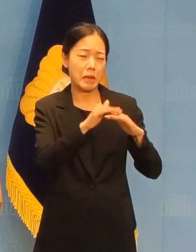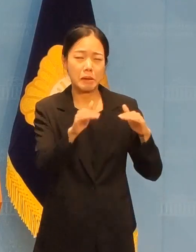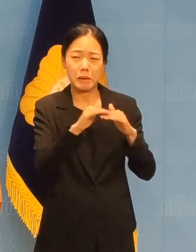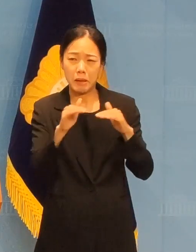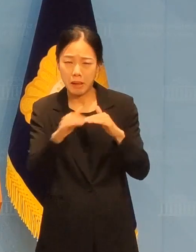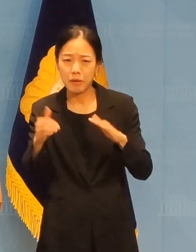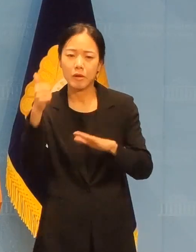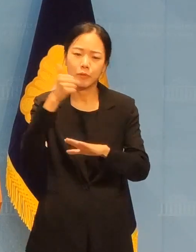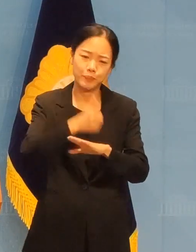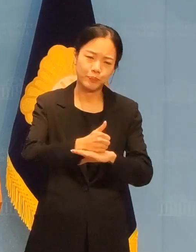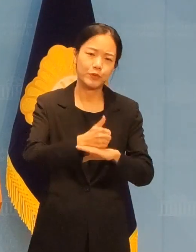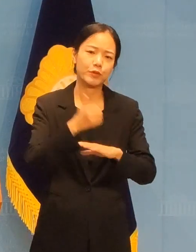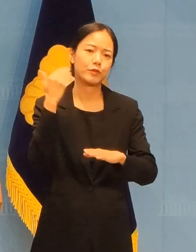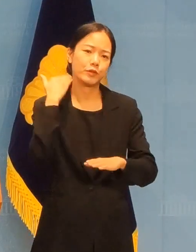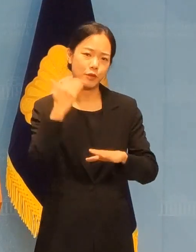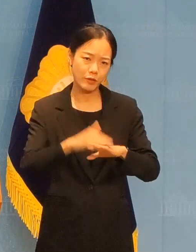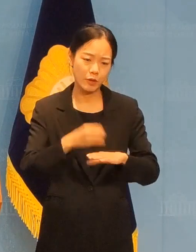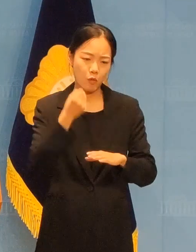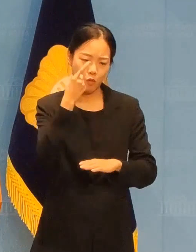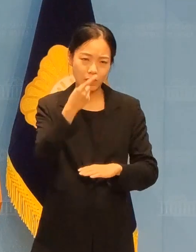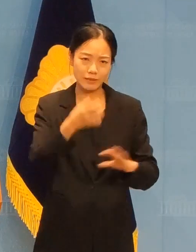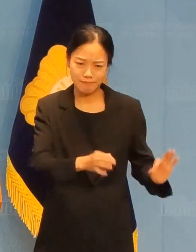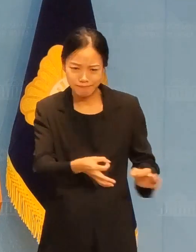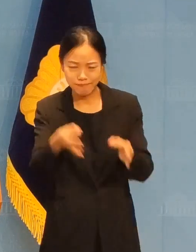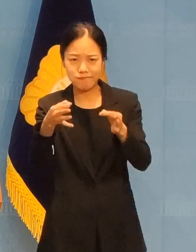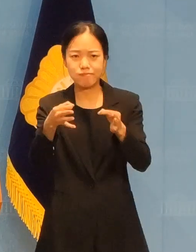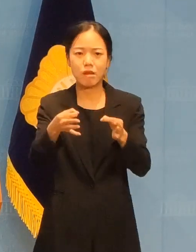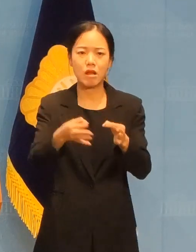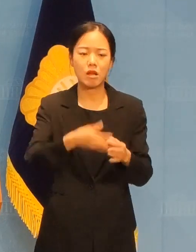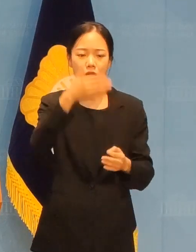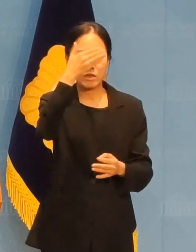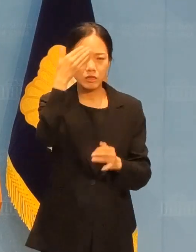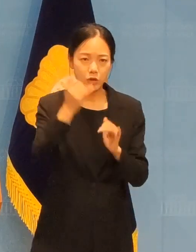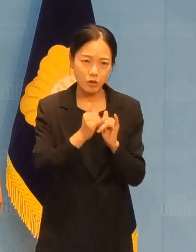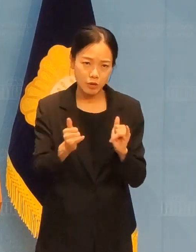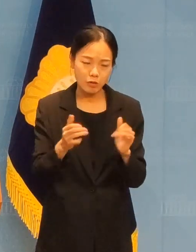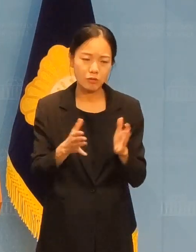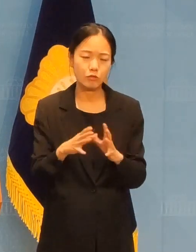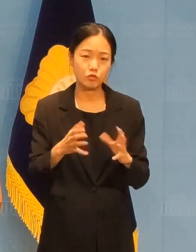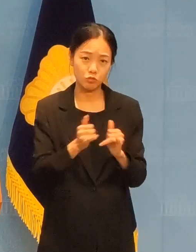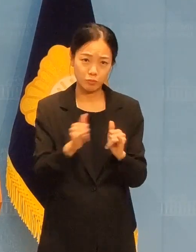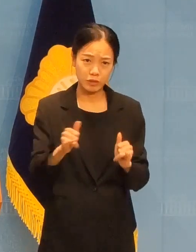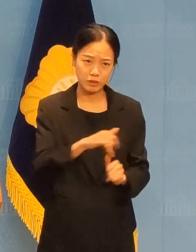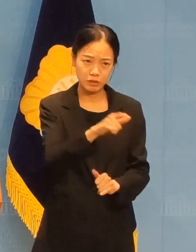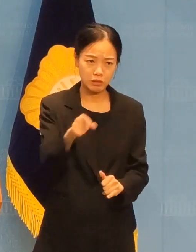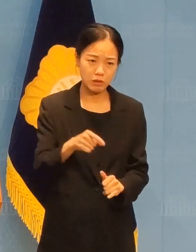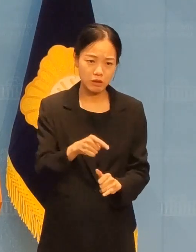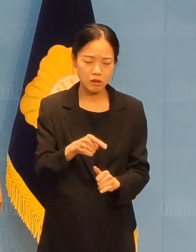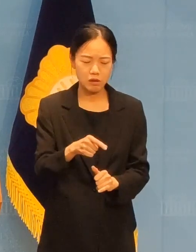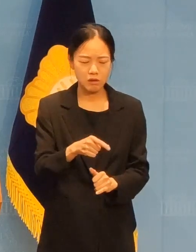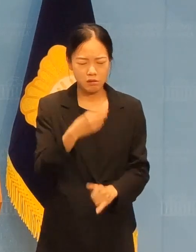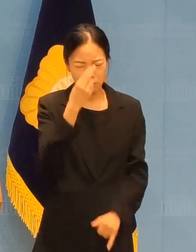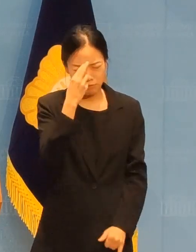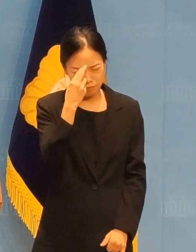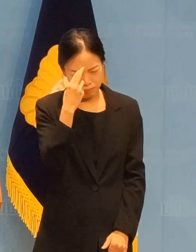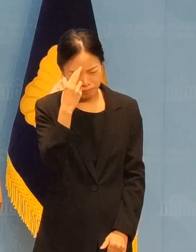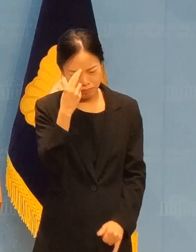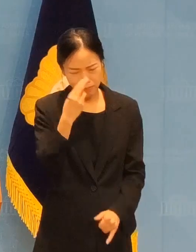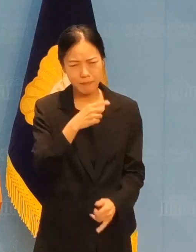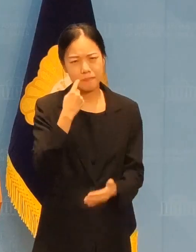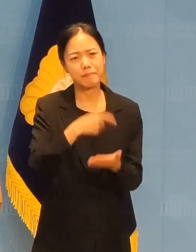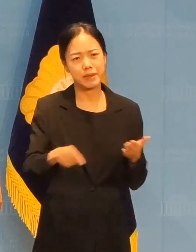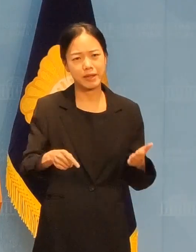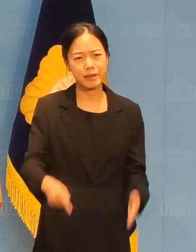가격으로 전가되어 청년과 시민의 목을 조를 뿐입니다. 취임 후 최저치인